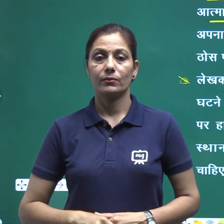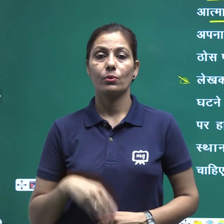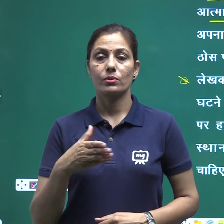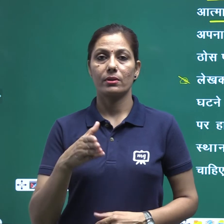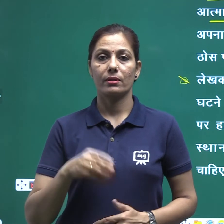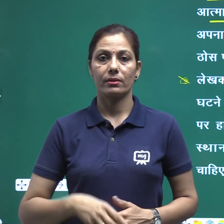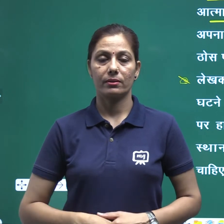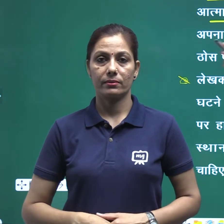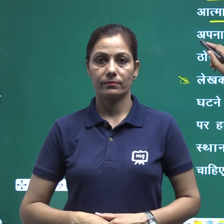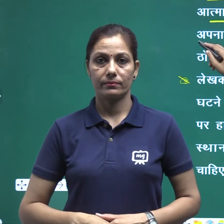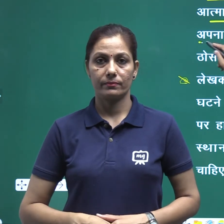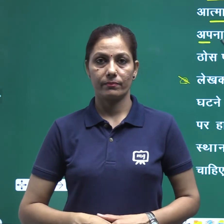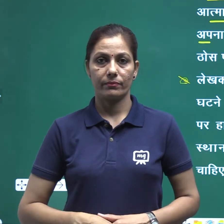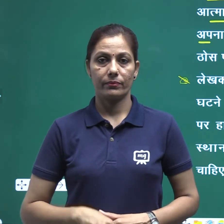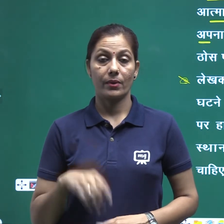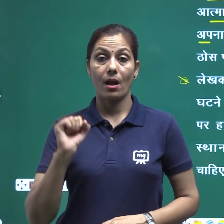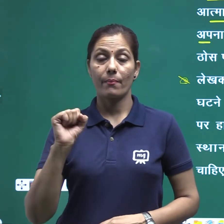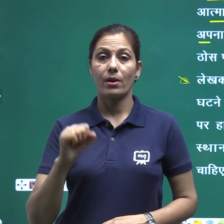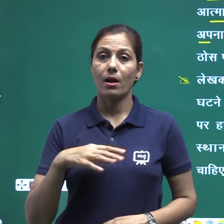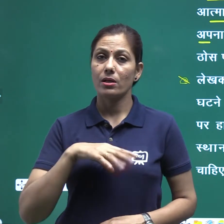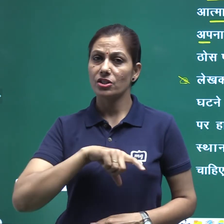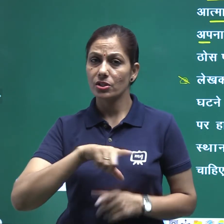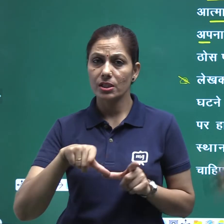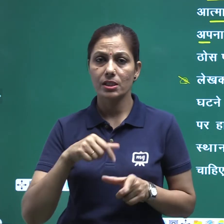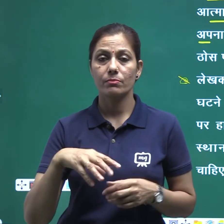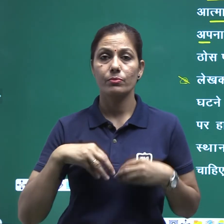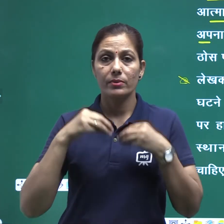उसे अपना सर्वस्व देकर ही